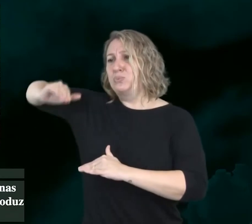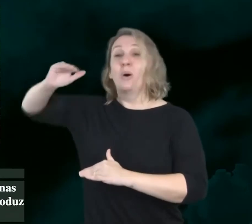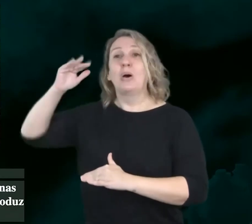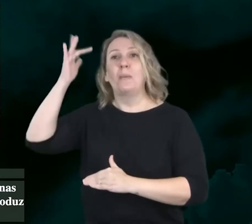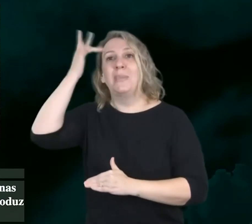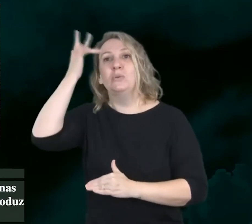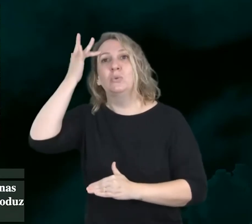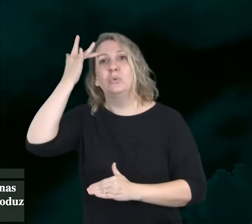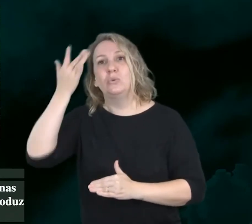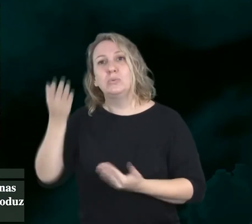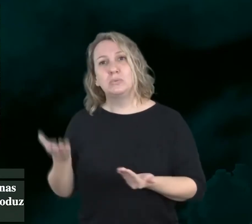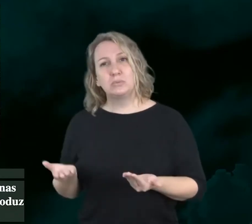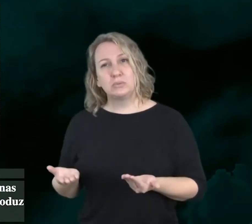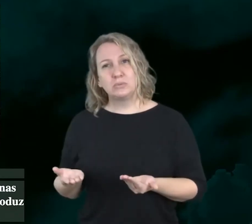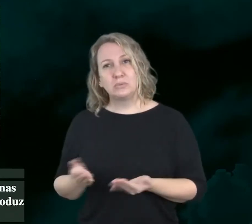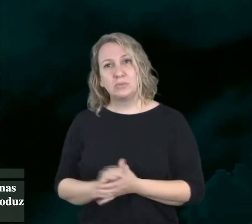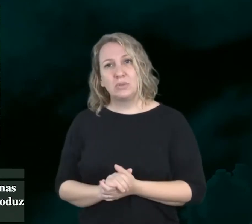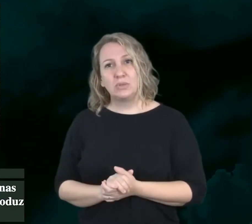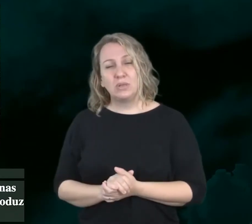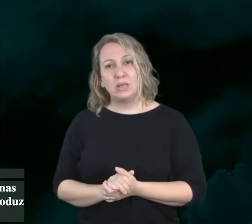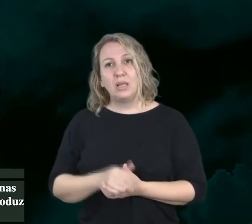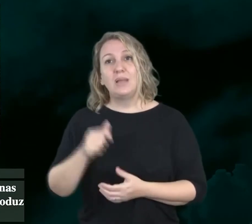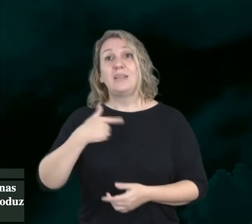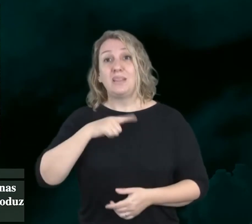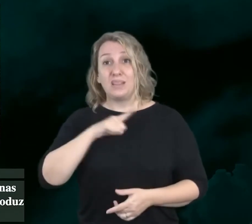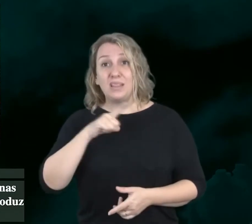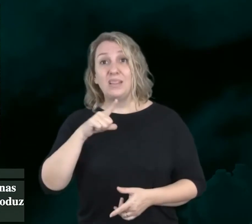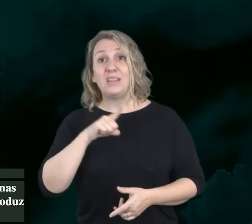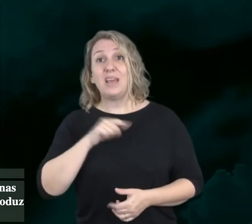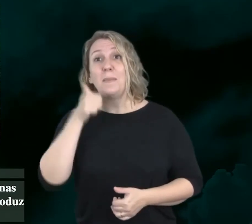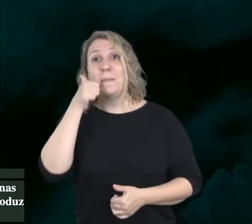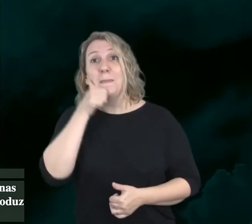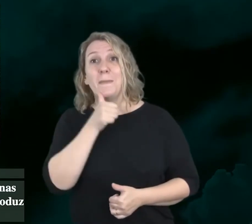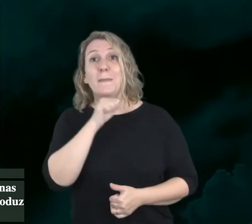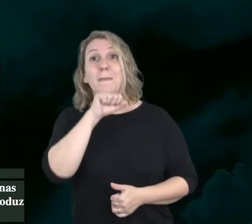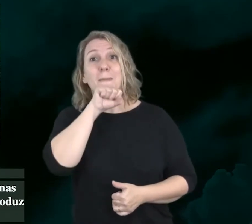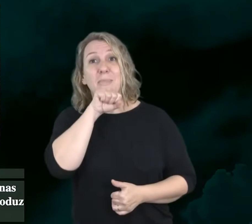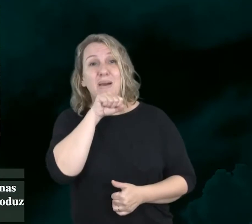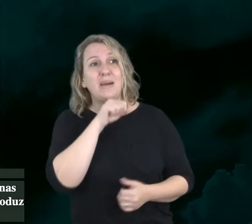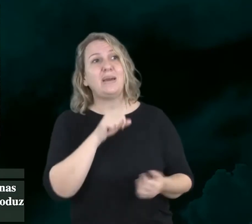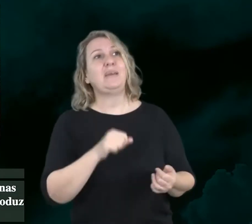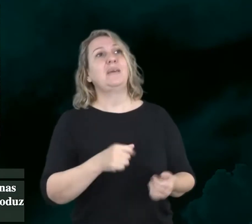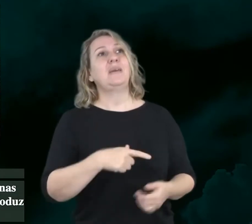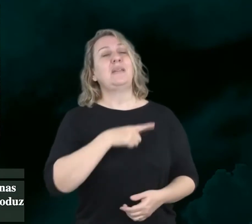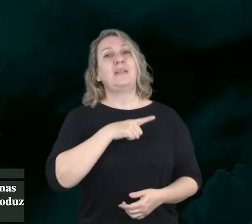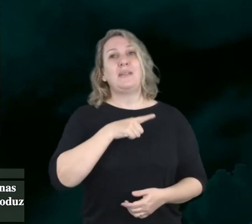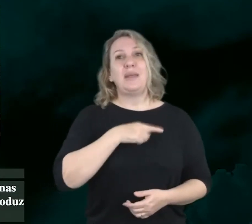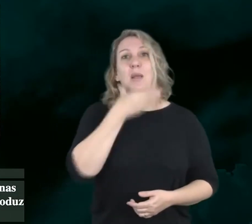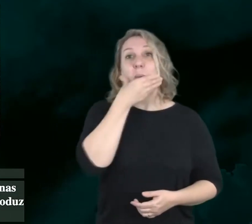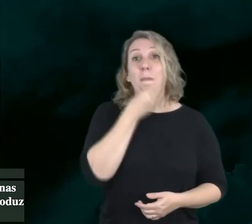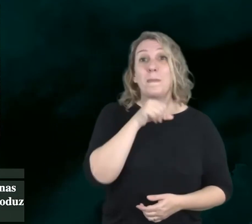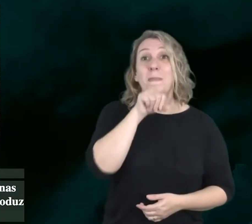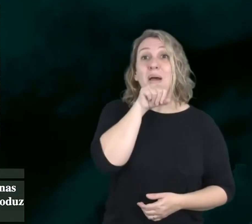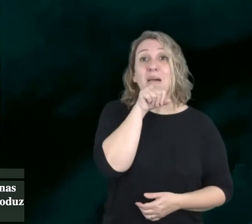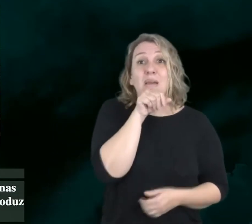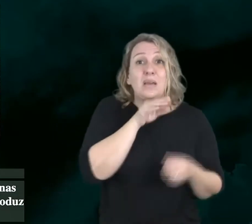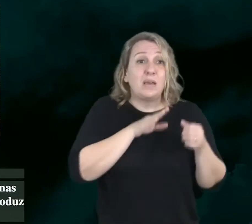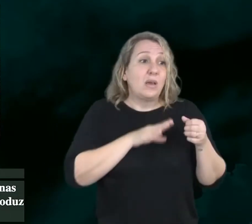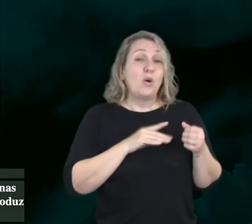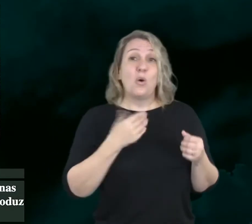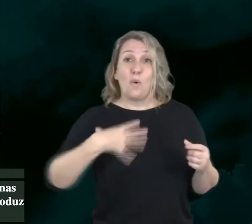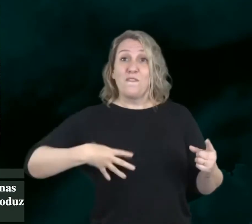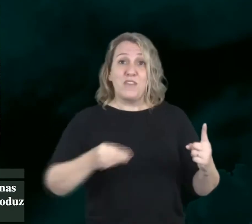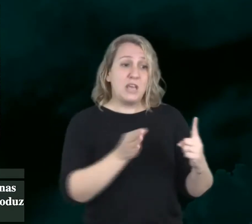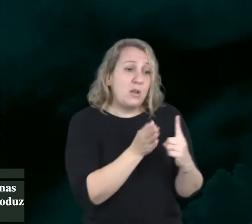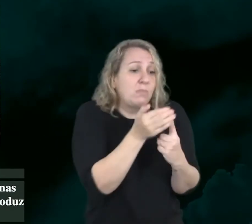geração criada com os pais protegendo tudo, né? Resolvendo todos os problemas, dando tudo para esses